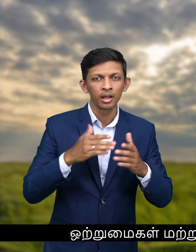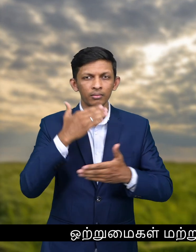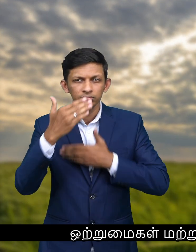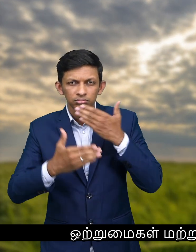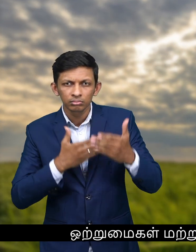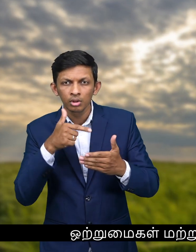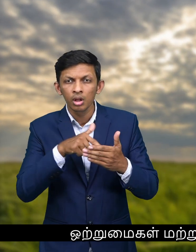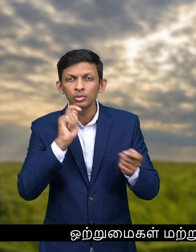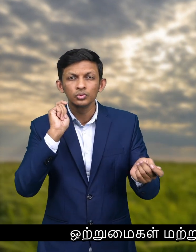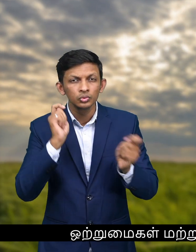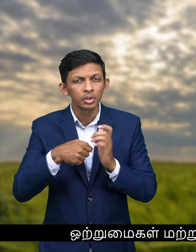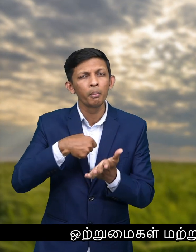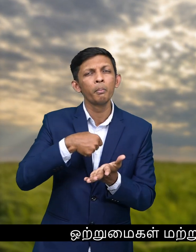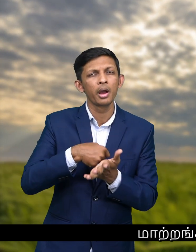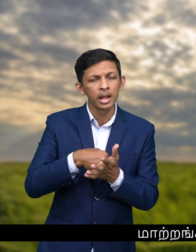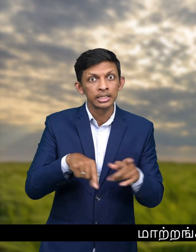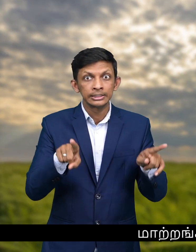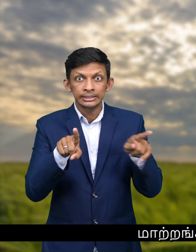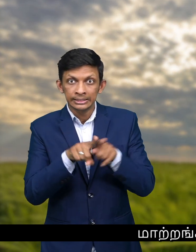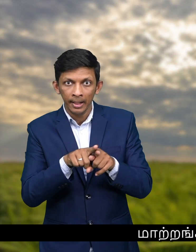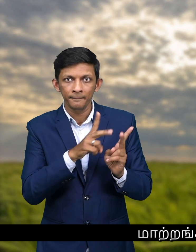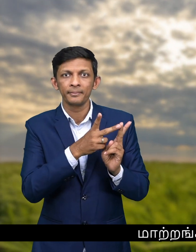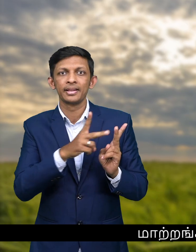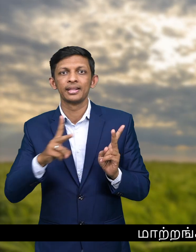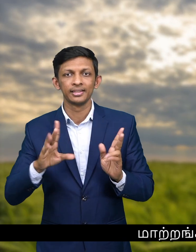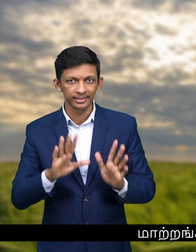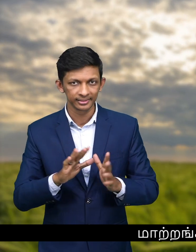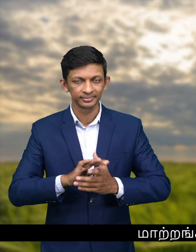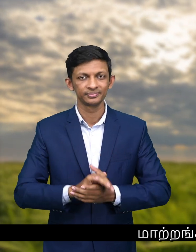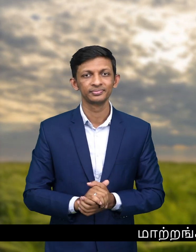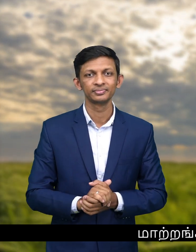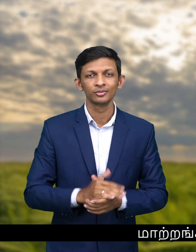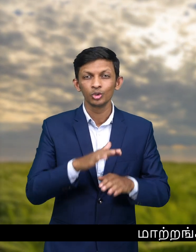ஒற்றுமைகள் மற்றும் வேறுபாடுகளின் அடிப்படையில் மாற்றங்களை வகைப்படுத்தலாம்.